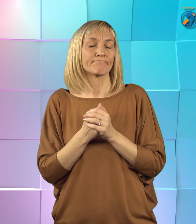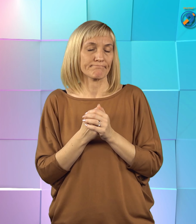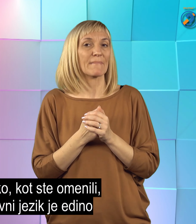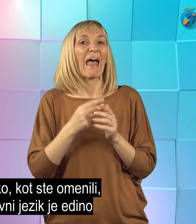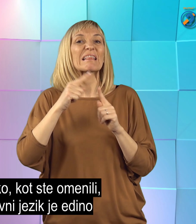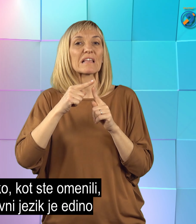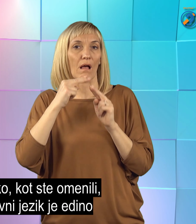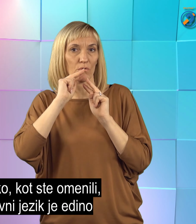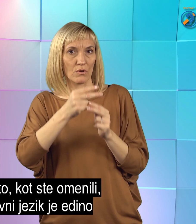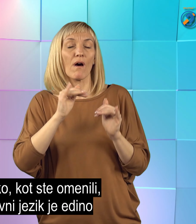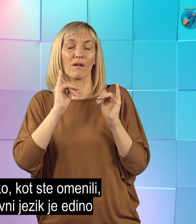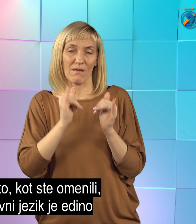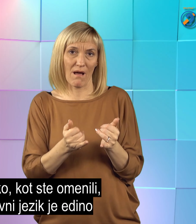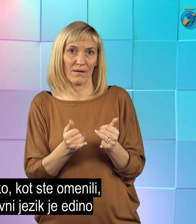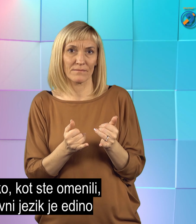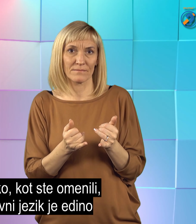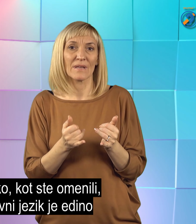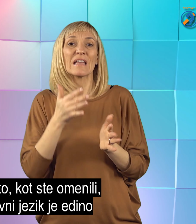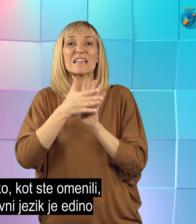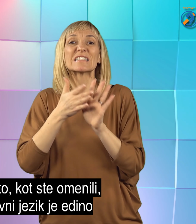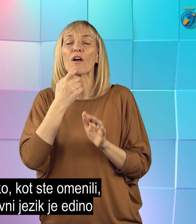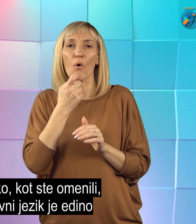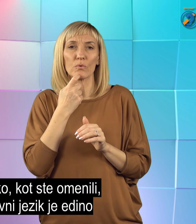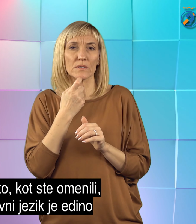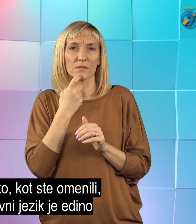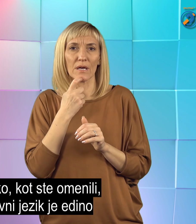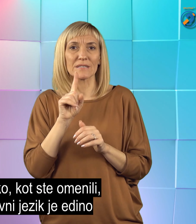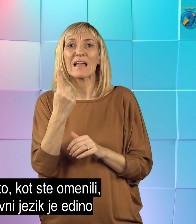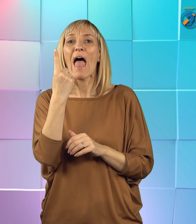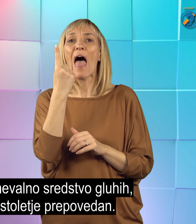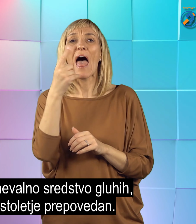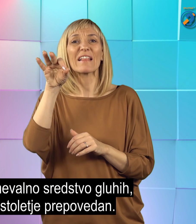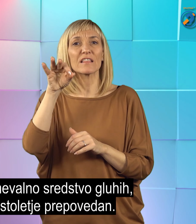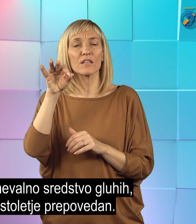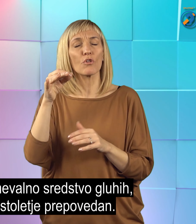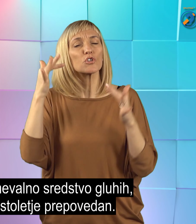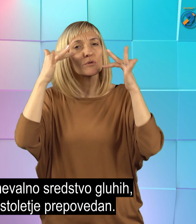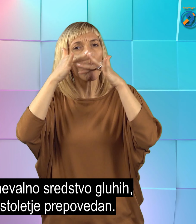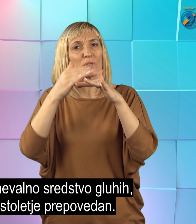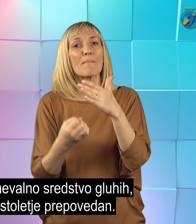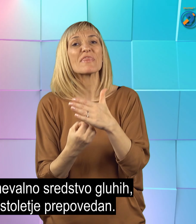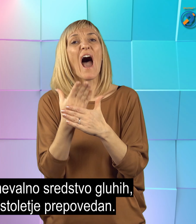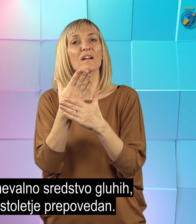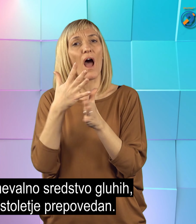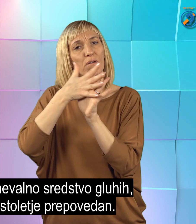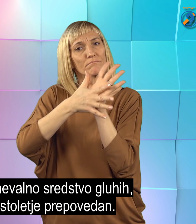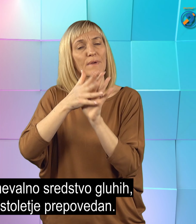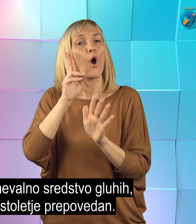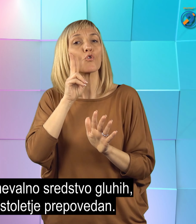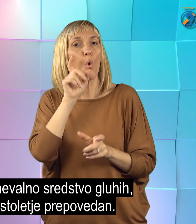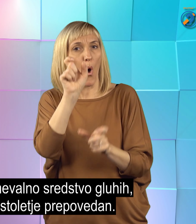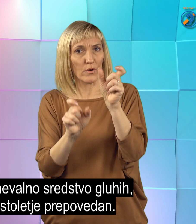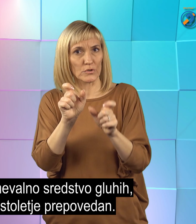Ja, ravno tako, kot ste omenili, torej znakovni jezik je edino naravno sporazumevalno sredstvo gluhih, ki je bil več